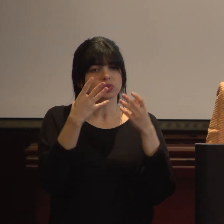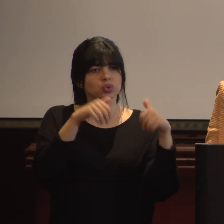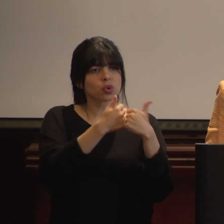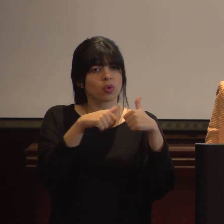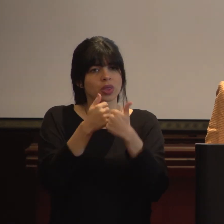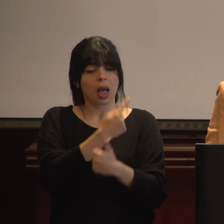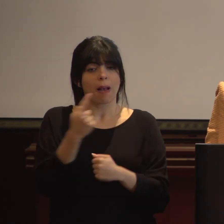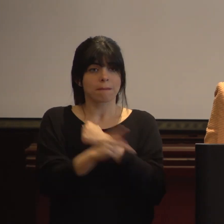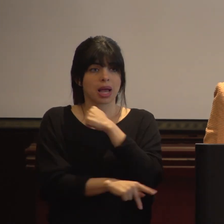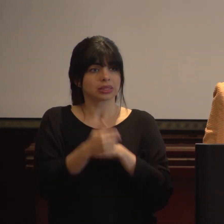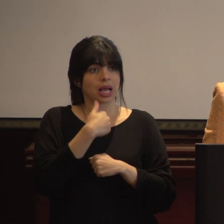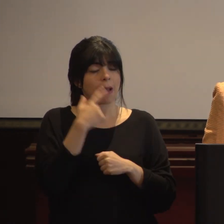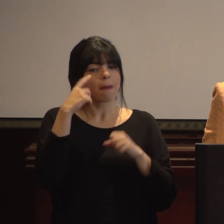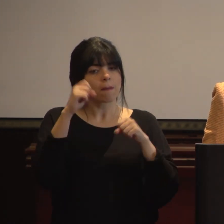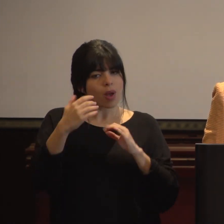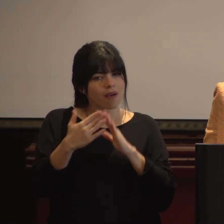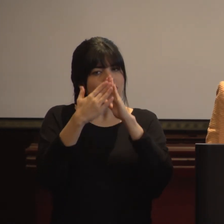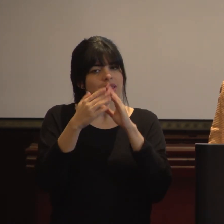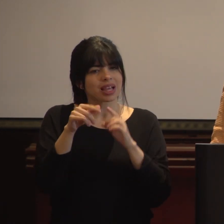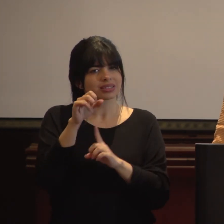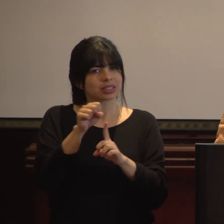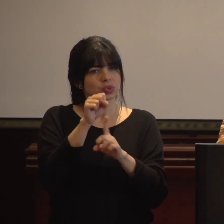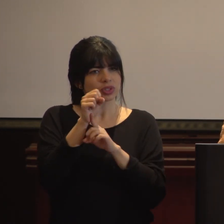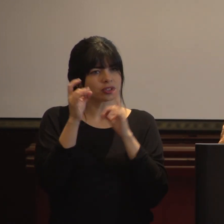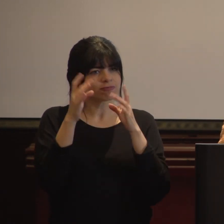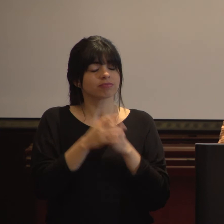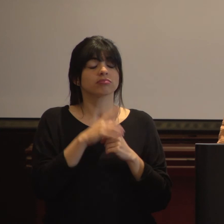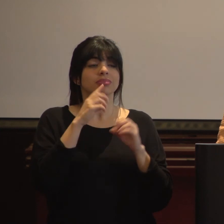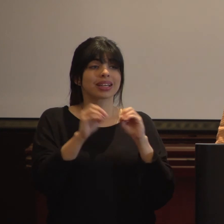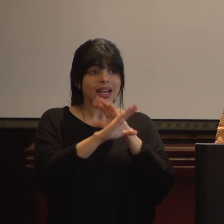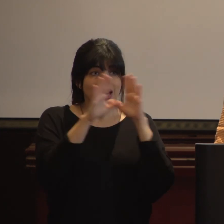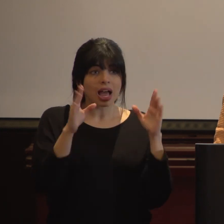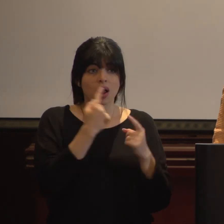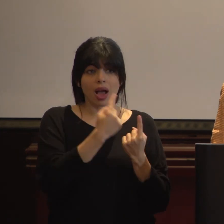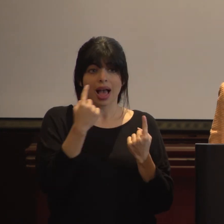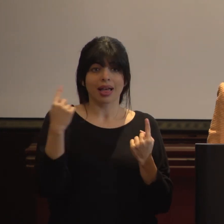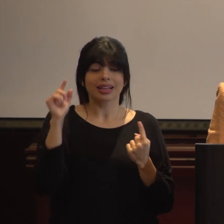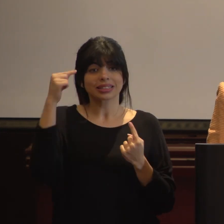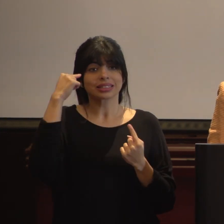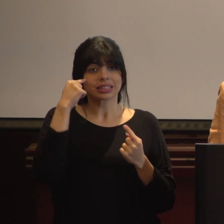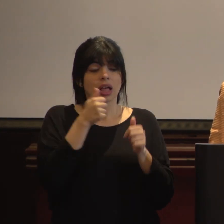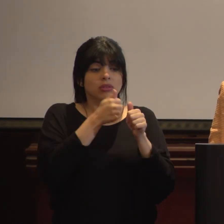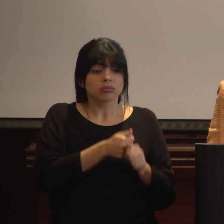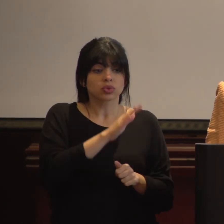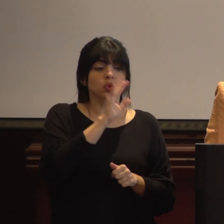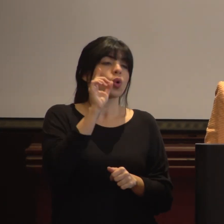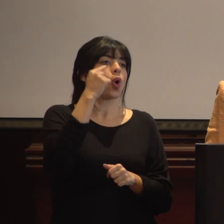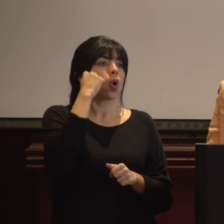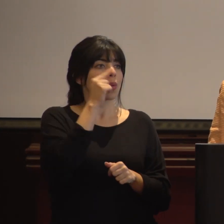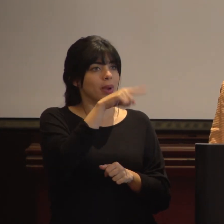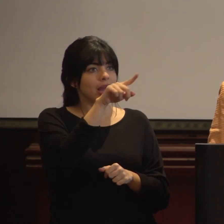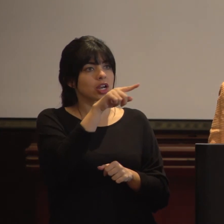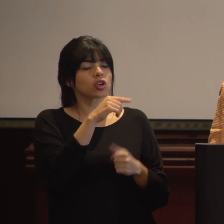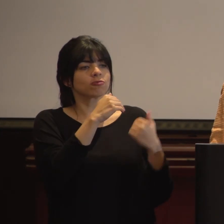países para enfrentar con éxito este flagelo claramente son los estados en la figura de sus gobiernos quienes